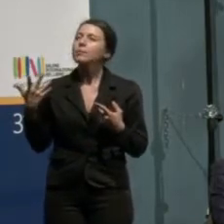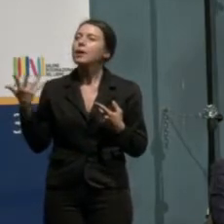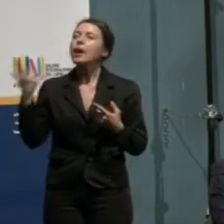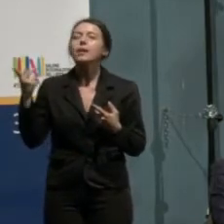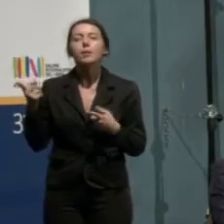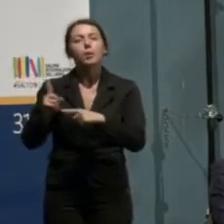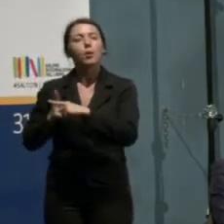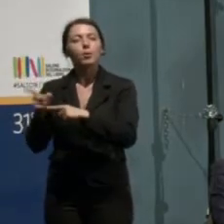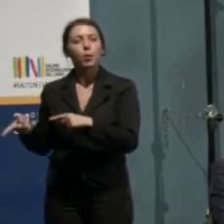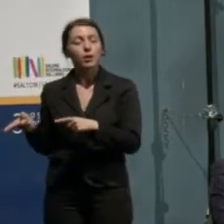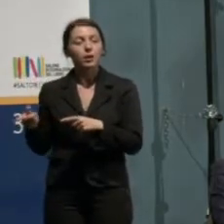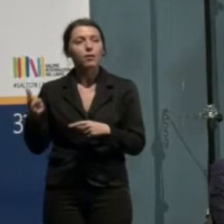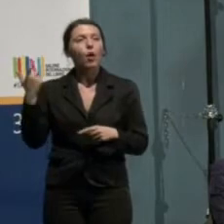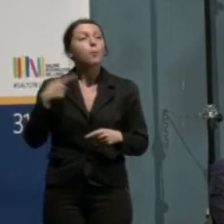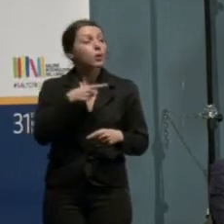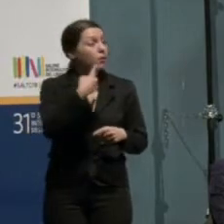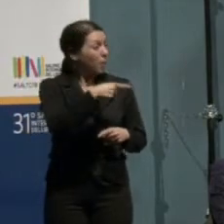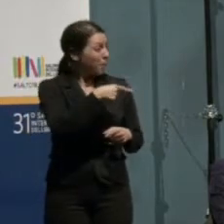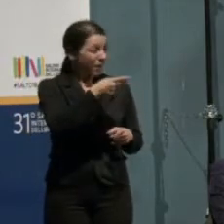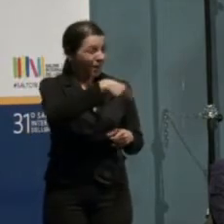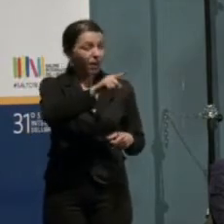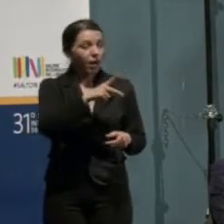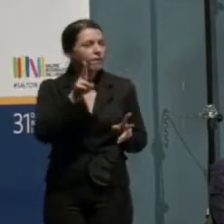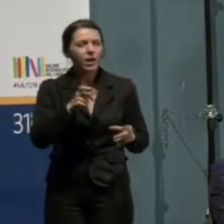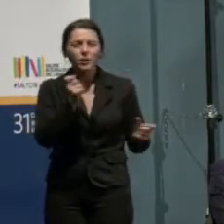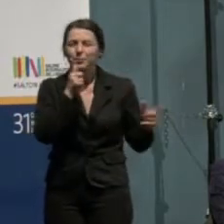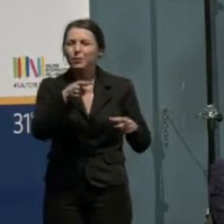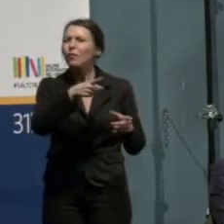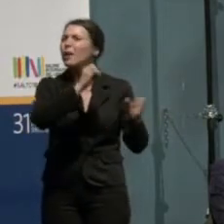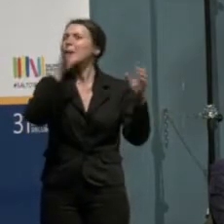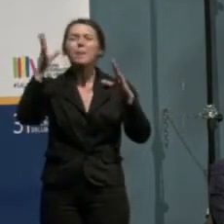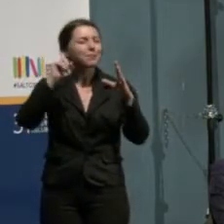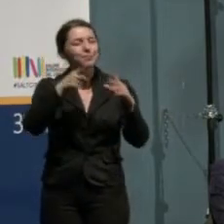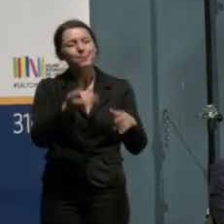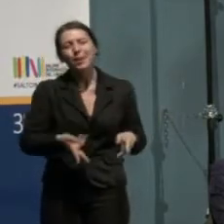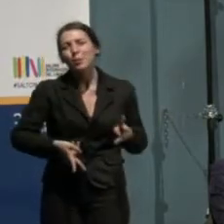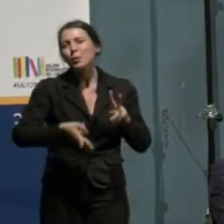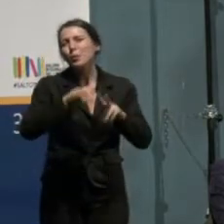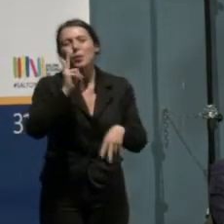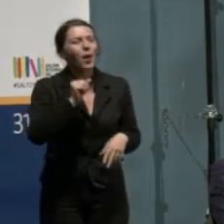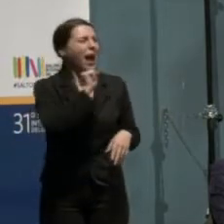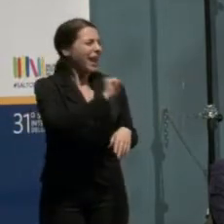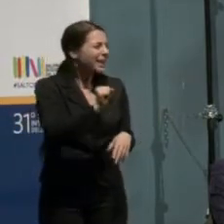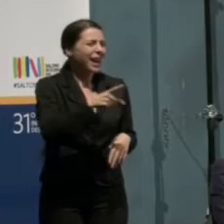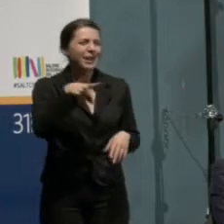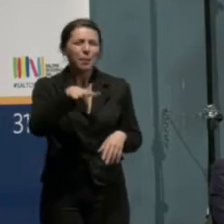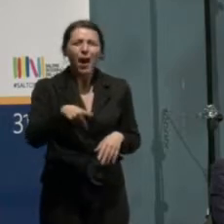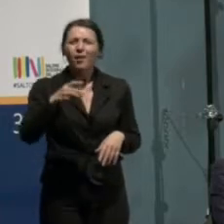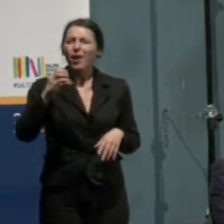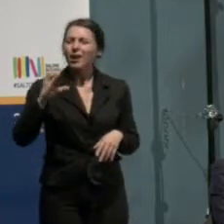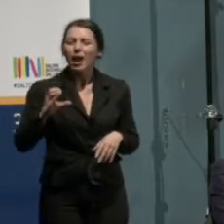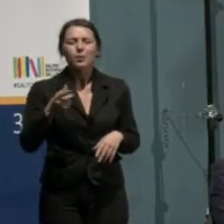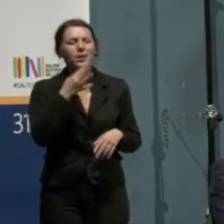loro sono straordinari sono molto di piu di quanto voi possiate immaginare alessandra paola claudio e quindi per noi